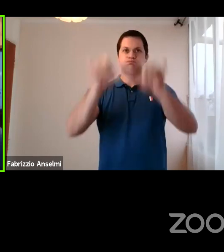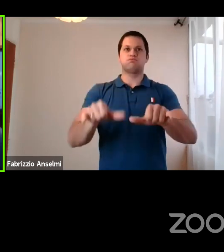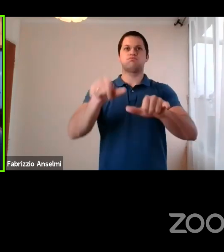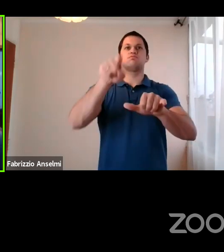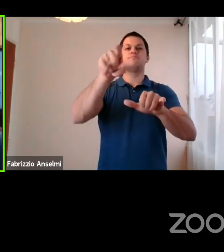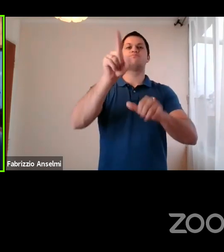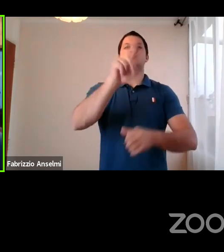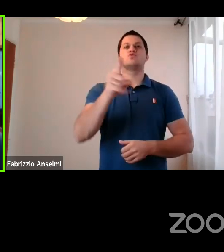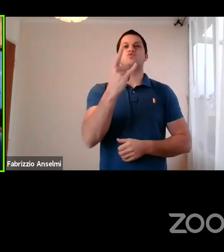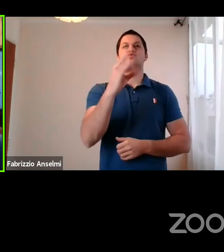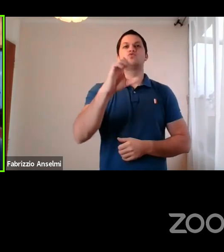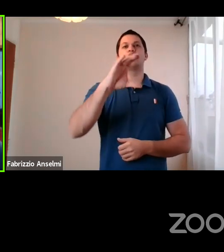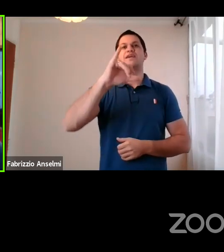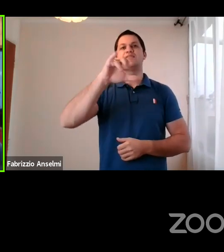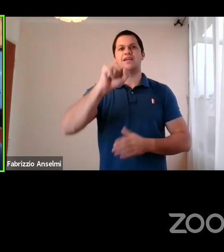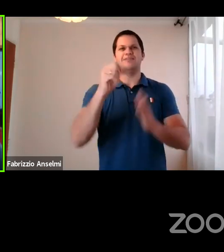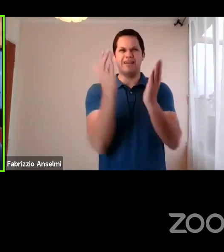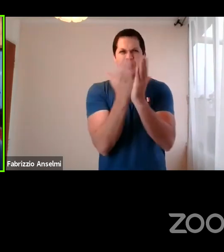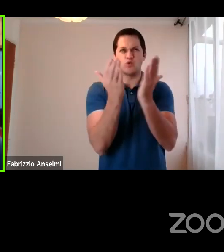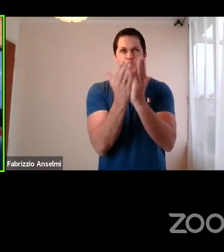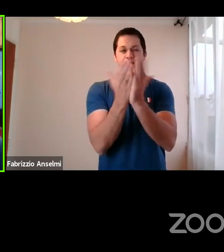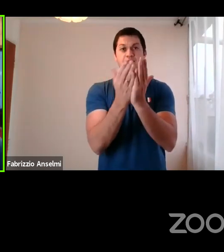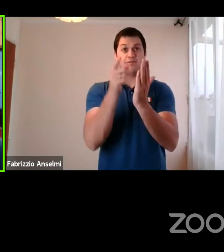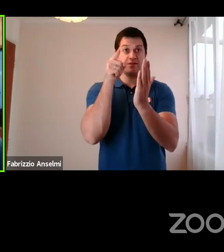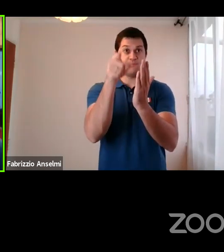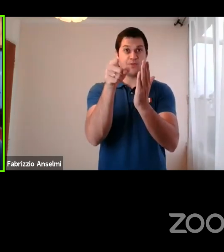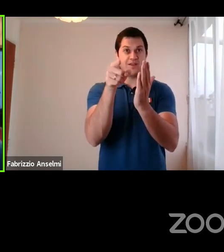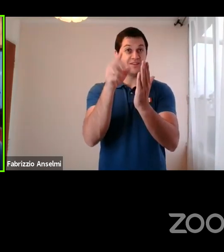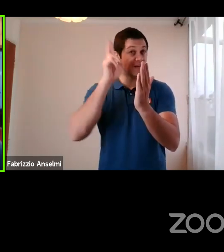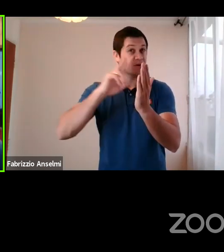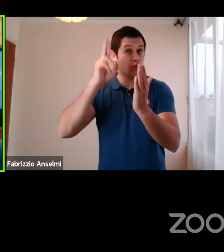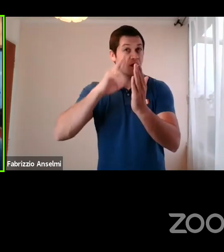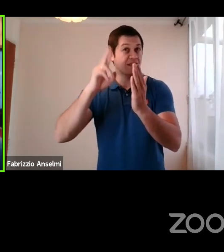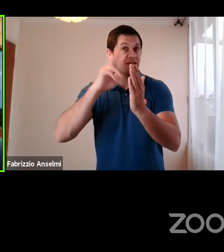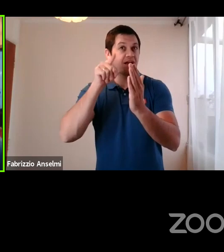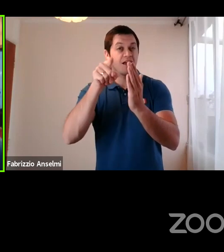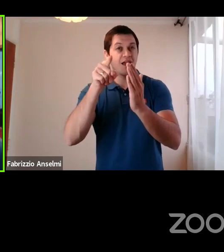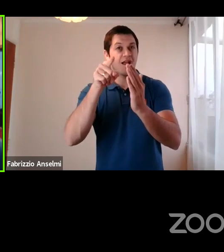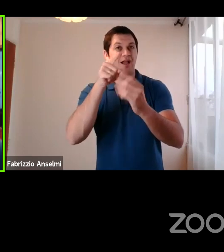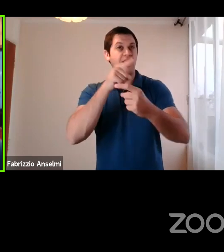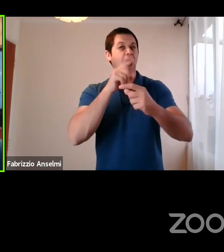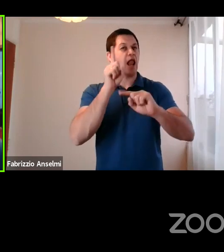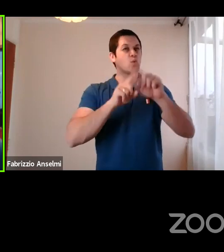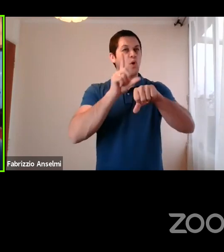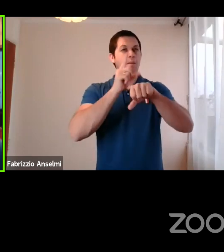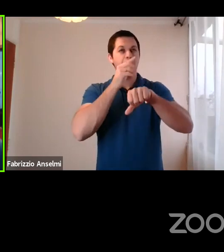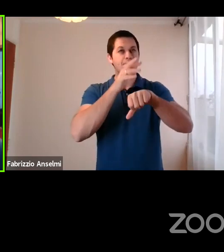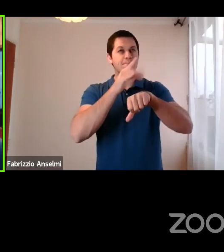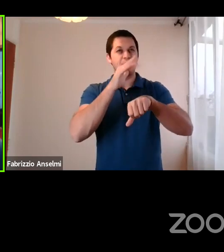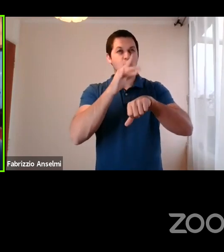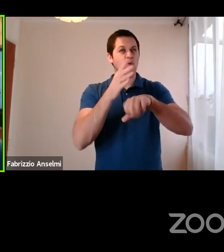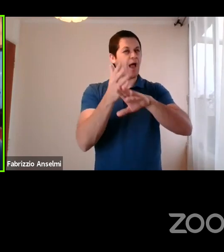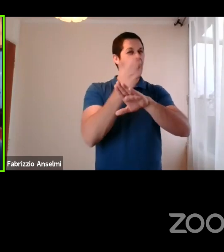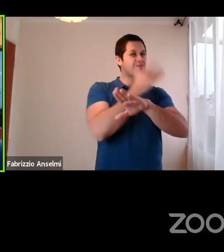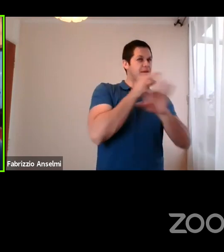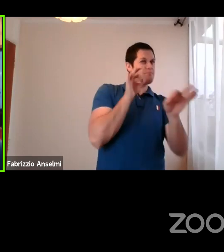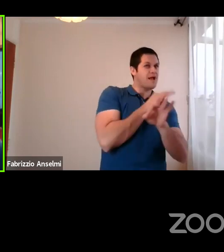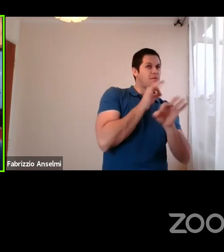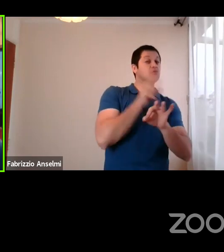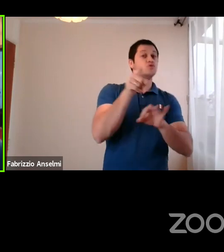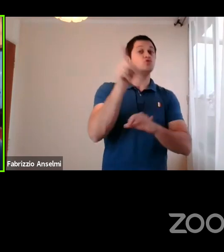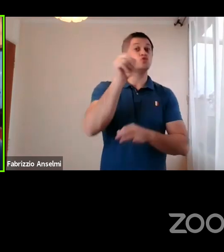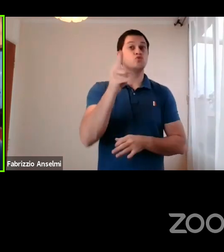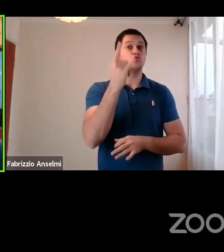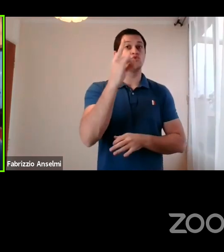En Suecia, si recordamos de unos minutos atrás, en ese mismo año, en esa misma ciudad, estaba